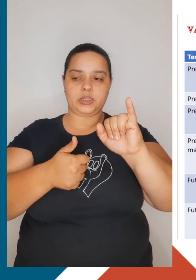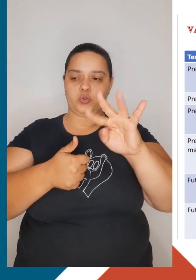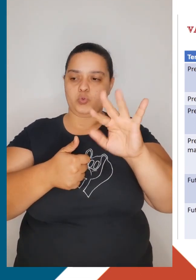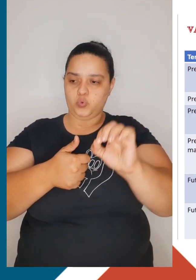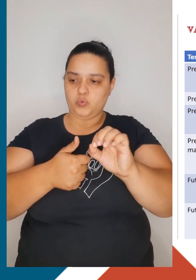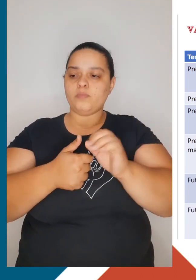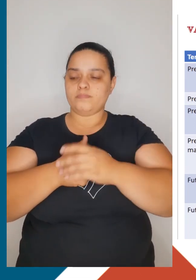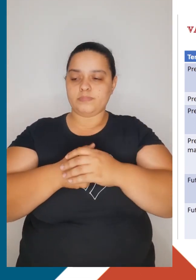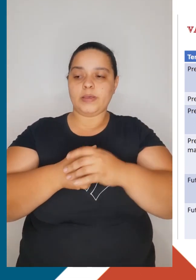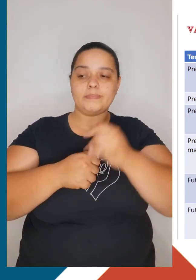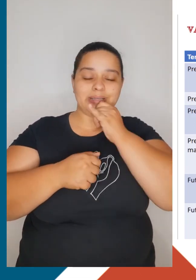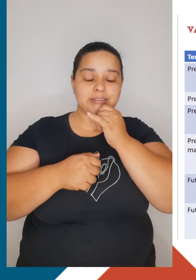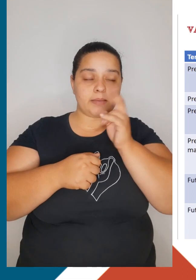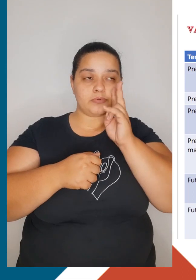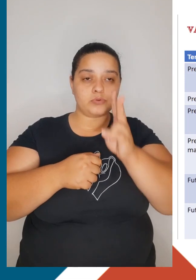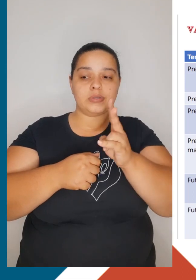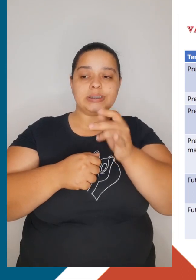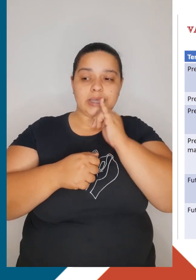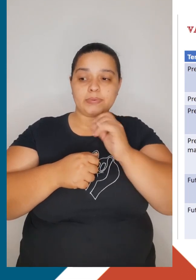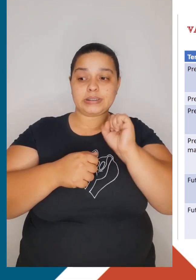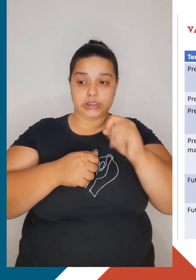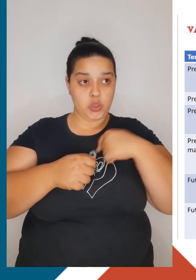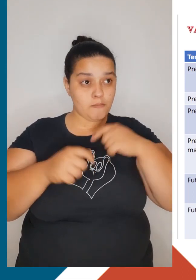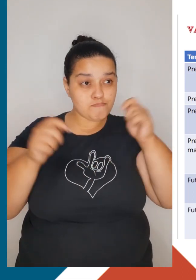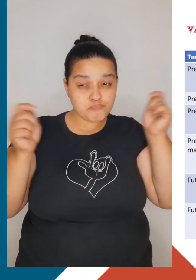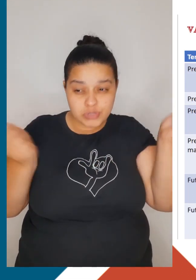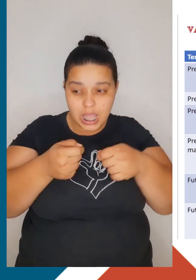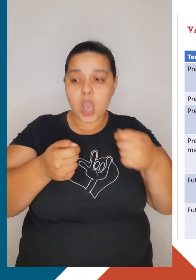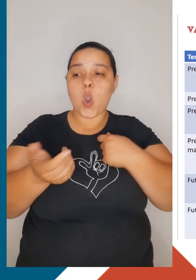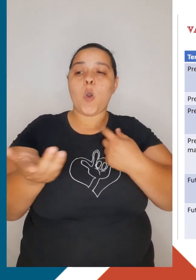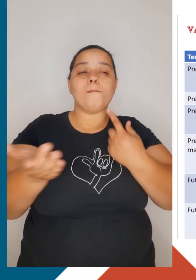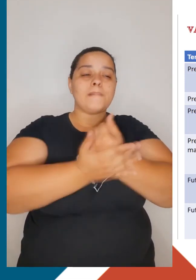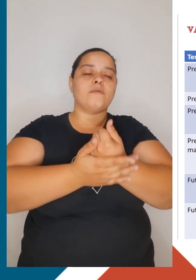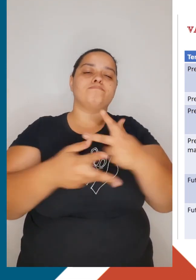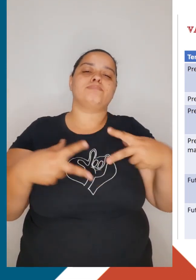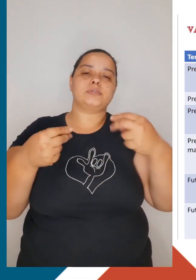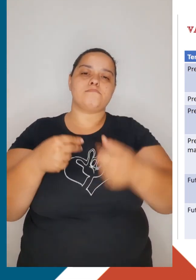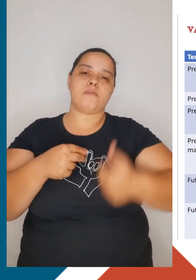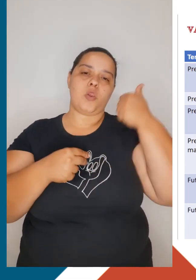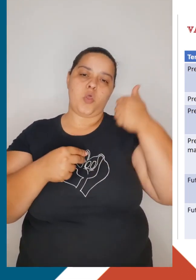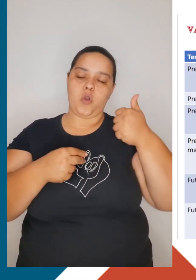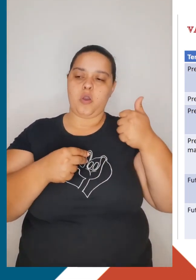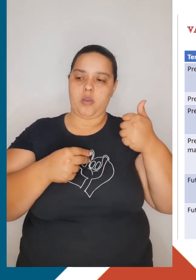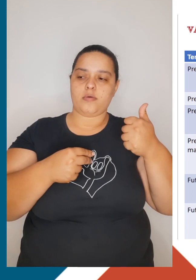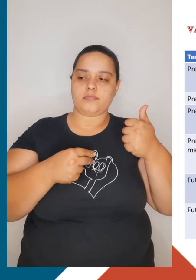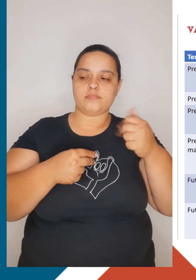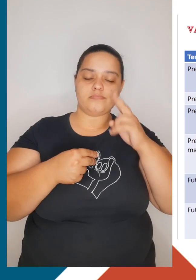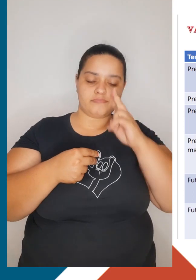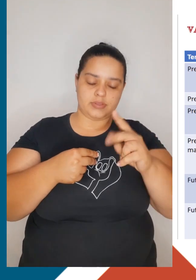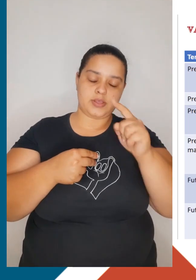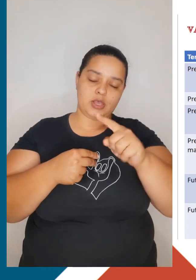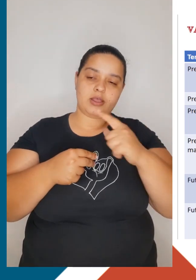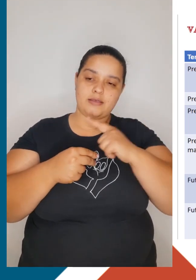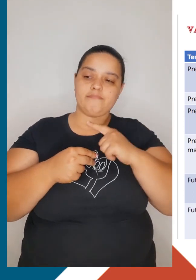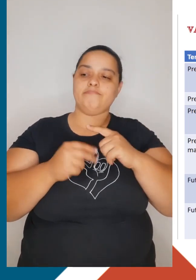da norma padrão da língua. Então, observe o exemplo. Se eu pudesse, comprava um presente melhor. O mais adequado aqui, de acordo com a